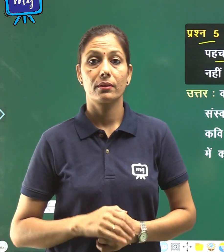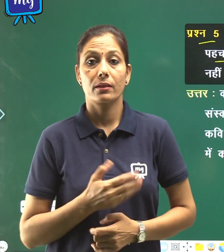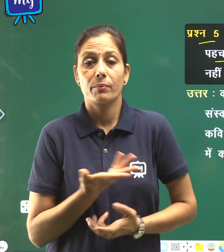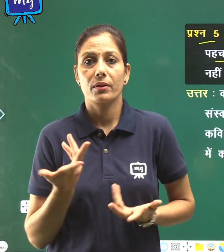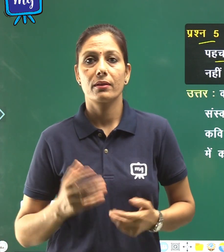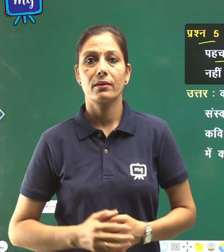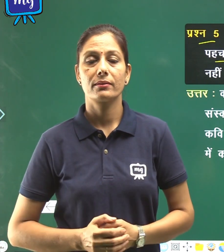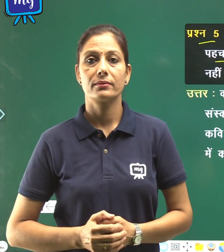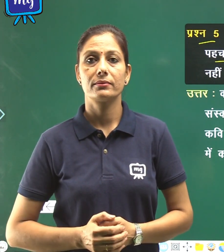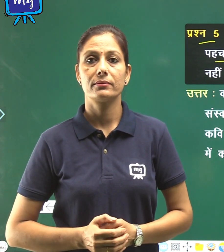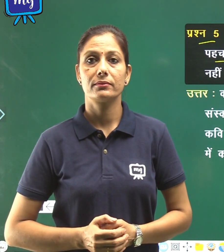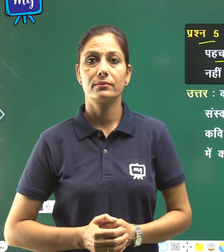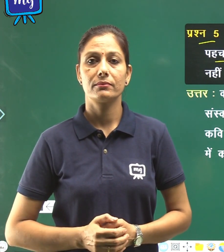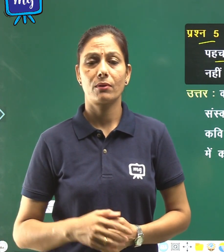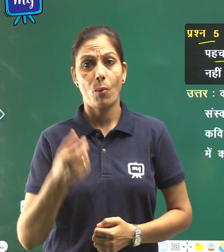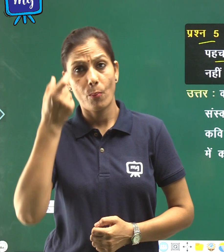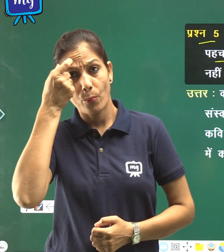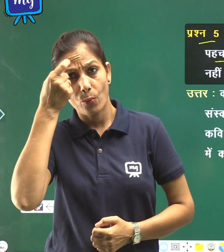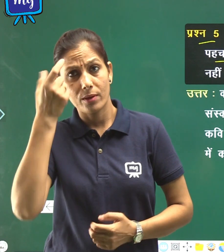कभी मुश्किल